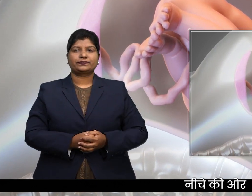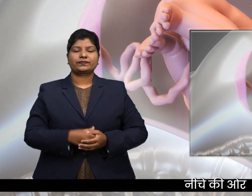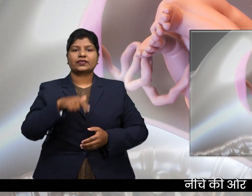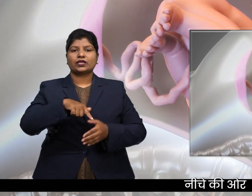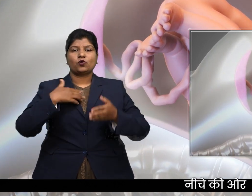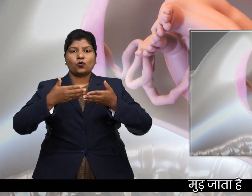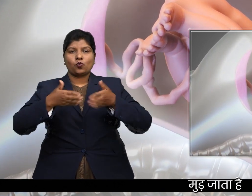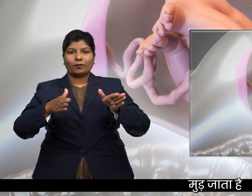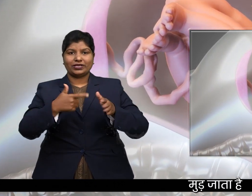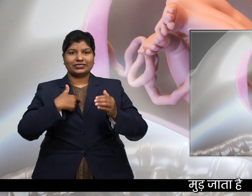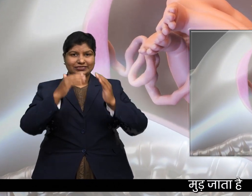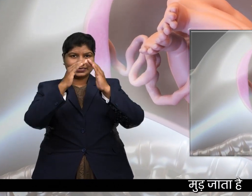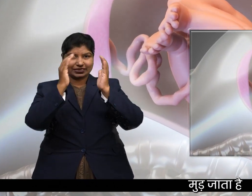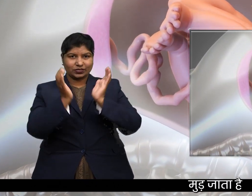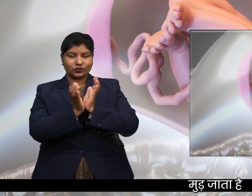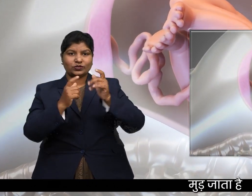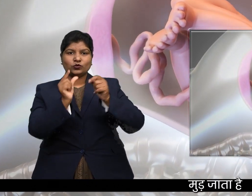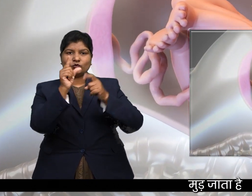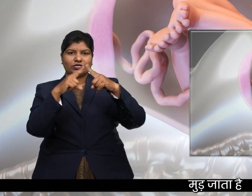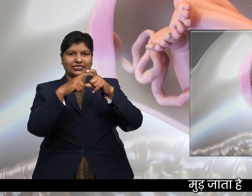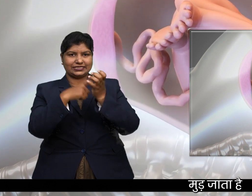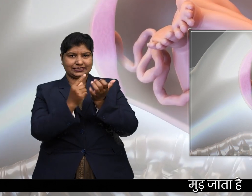नीचे की ओर मुड़ जाता है